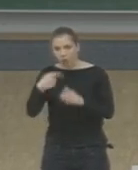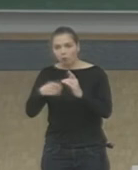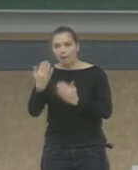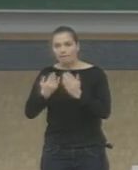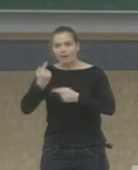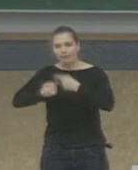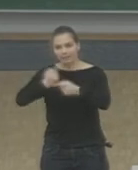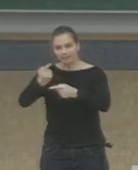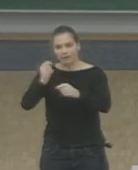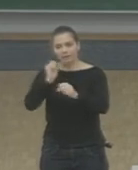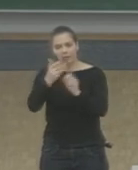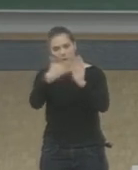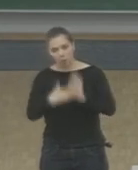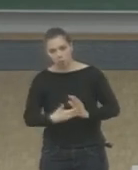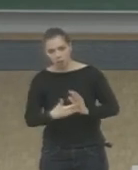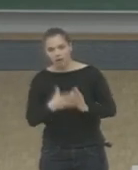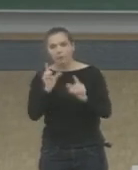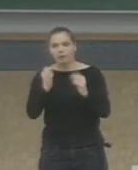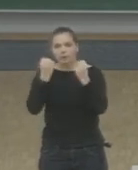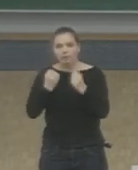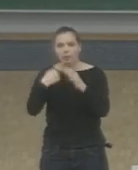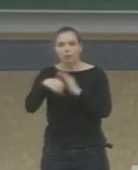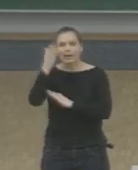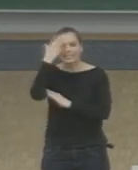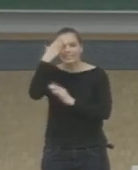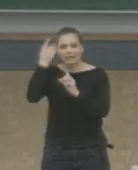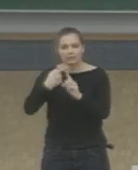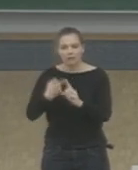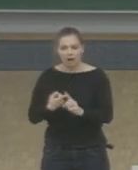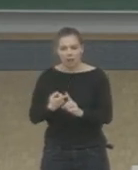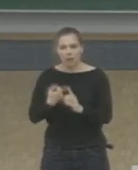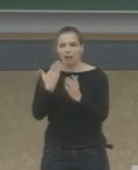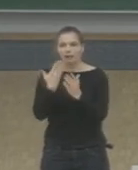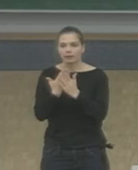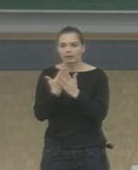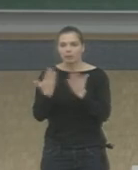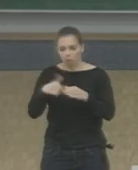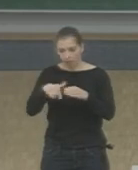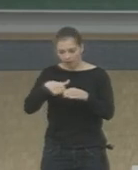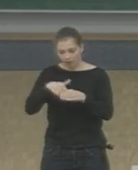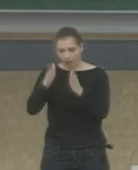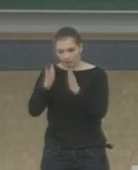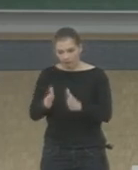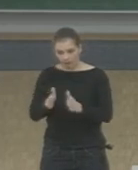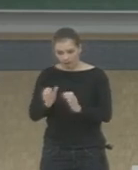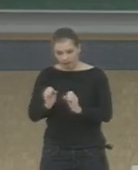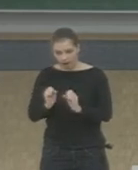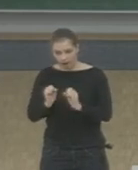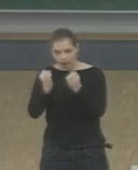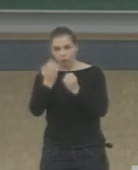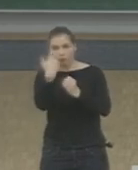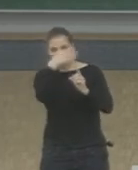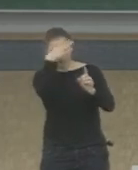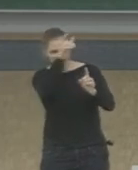Mathematisierung, insbesondere über Kennzahlen und das gerade dort, wo sie das innerfachliche Handeln der Experten